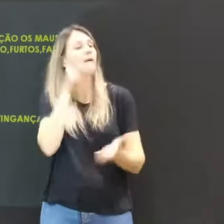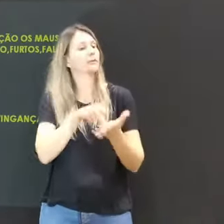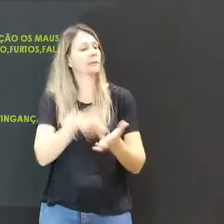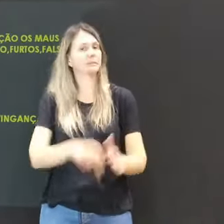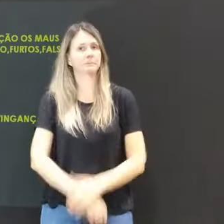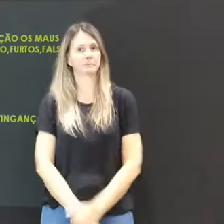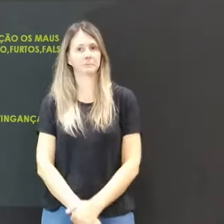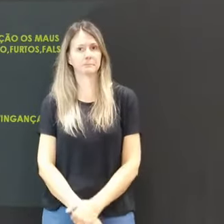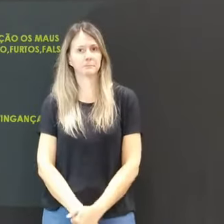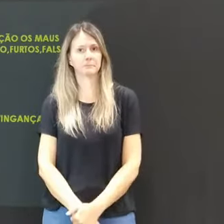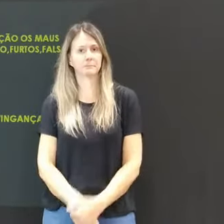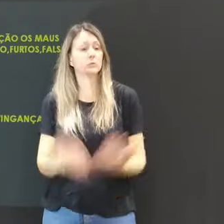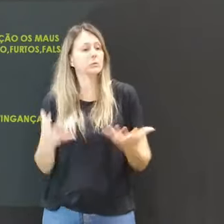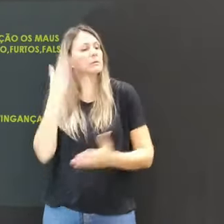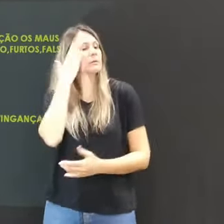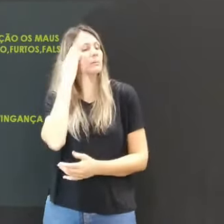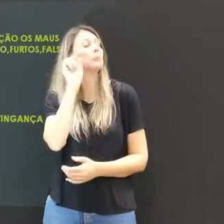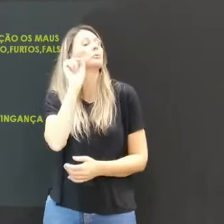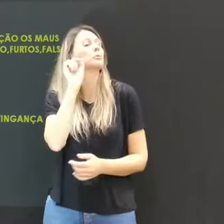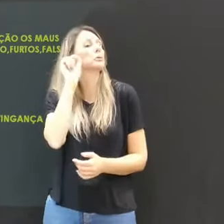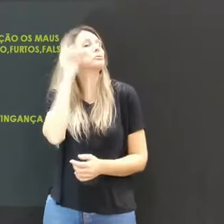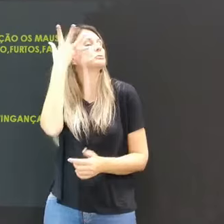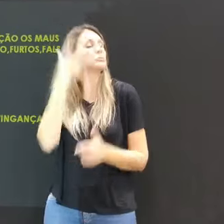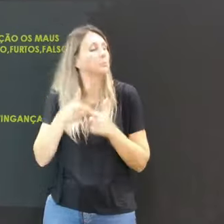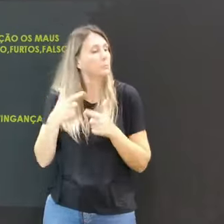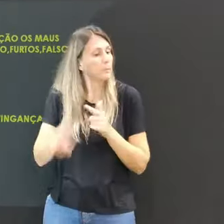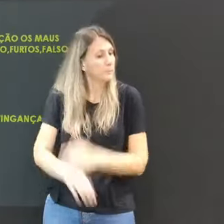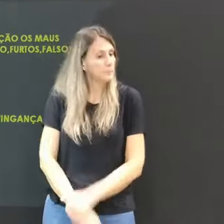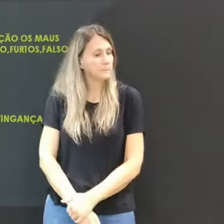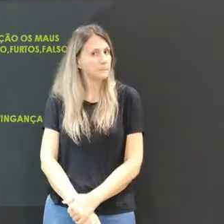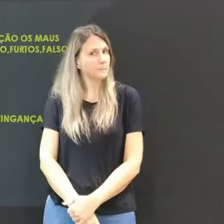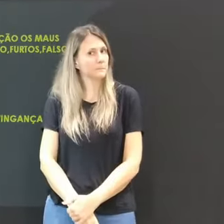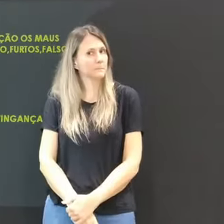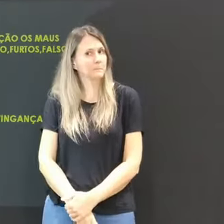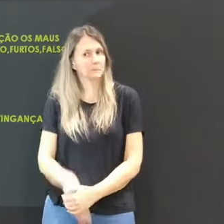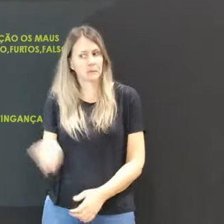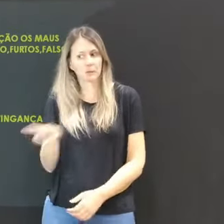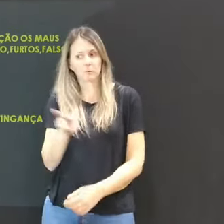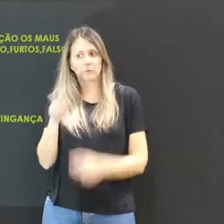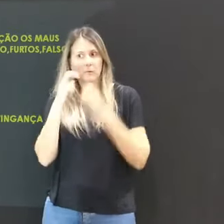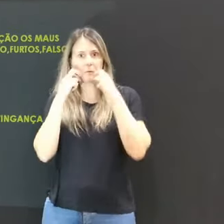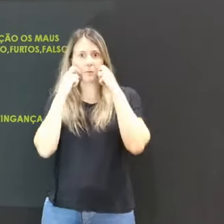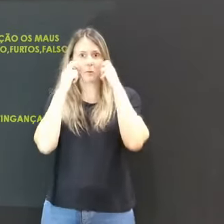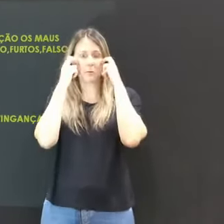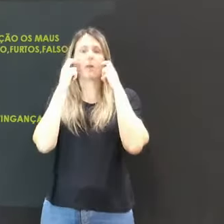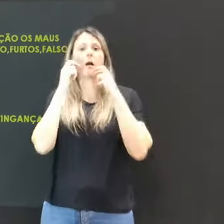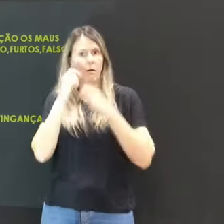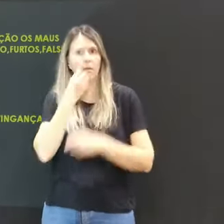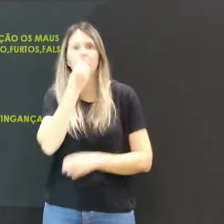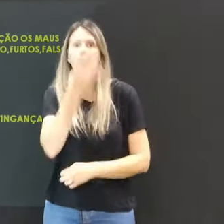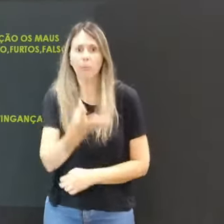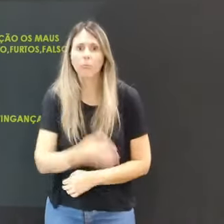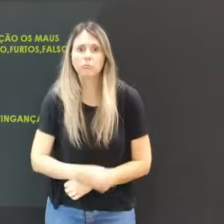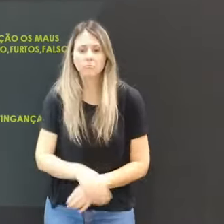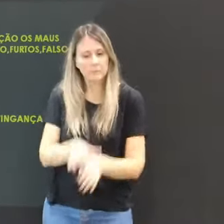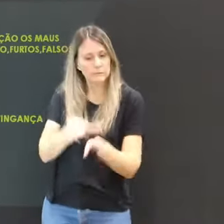outra e coloco uma de frente para a outra. O que você falou? O que você sabe sobre isso? E as duas ficam envergonhadas. Não, mas isso é muito